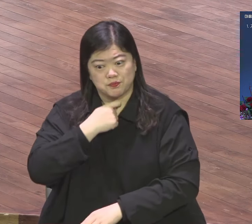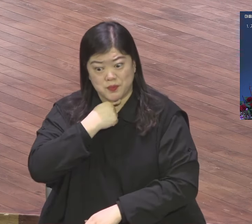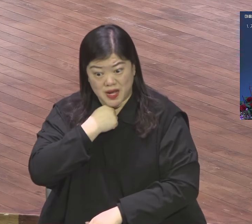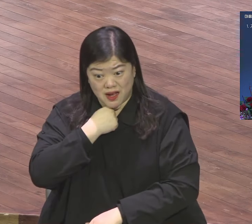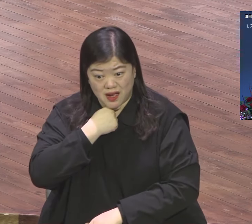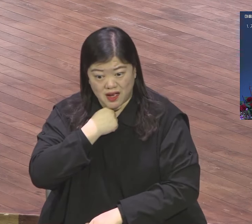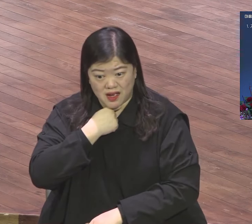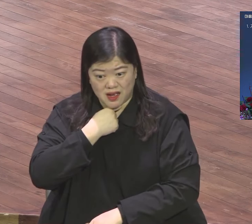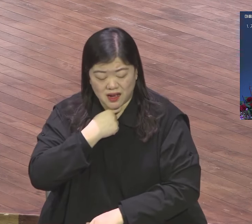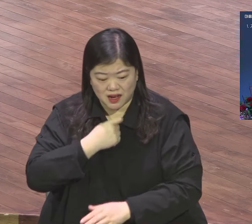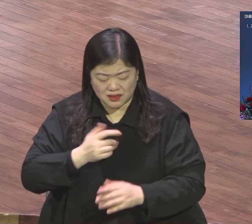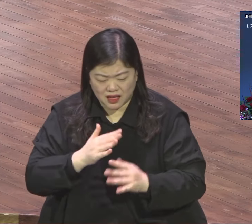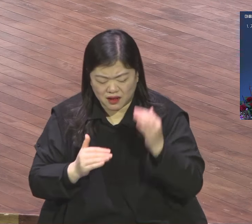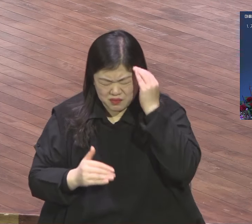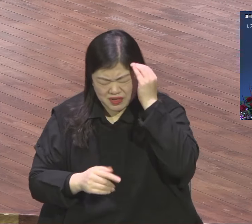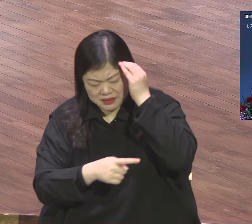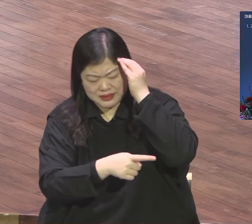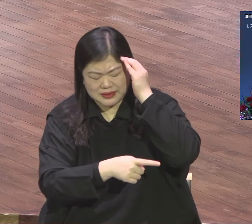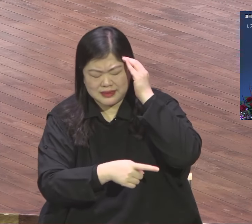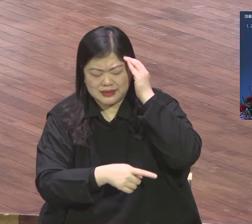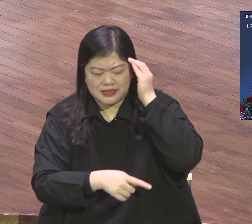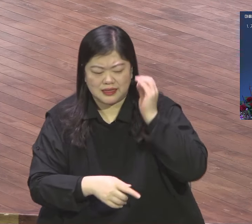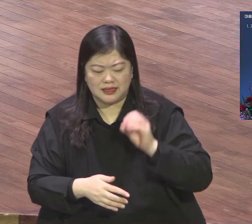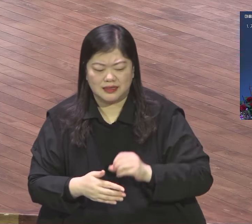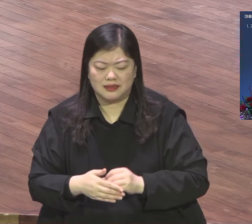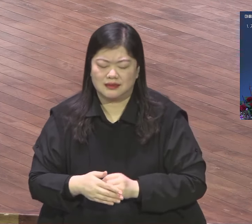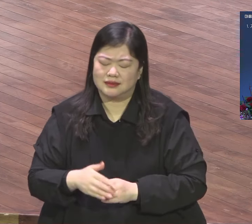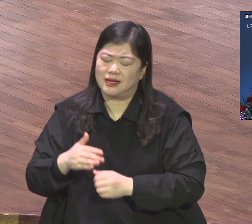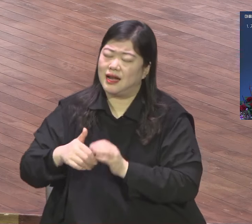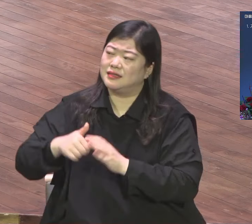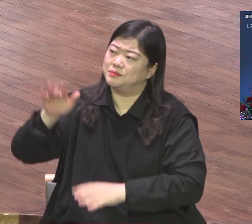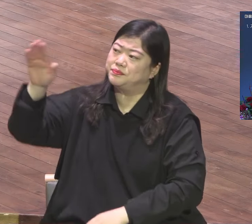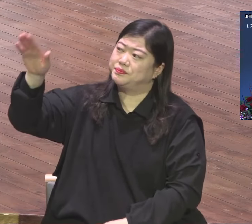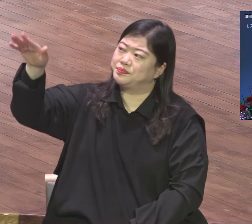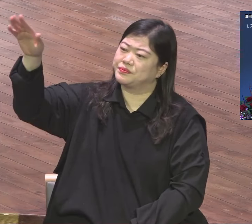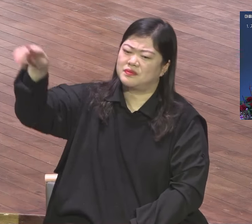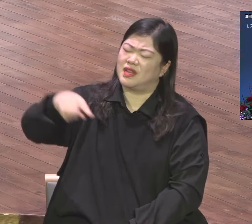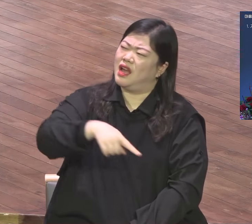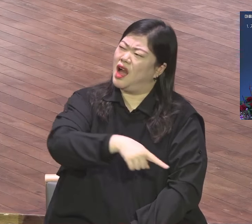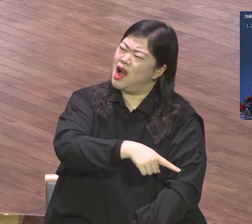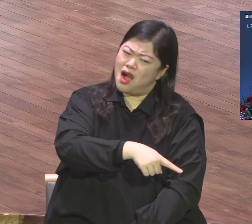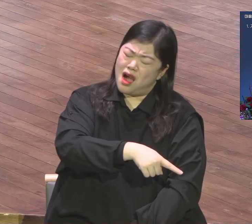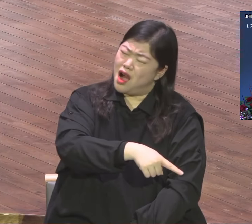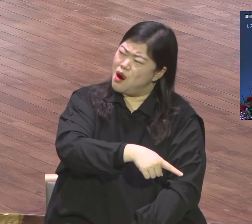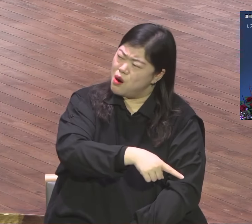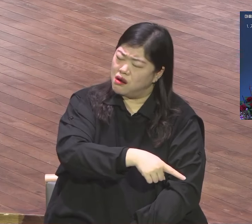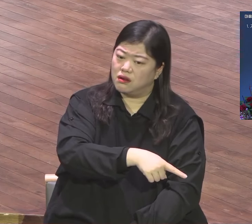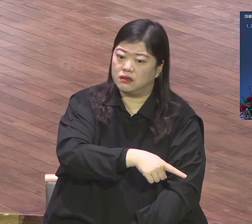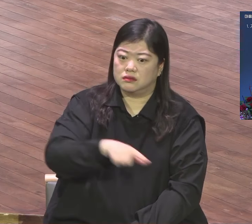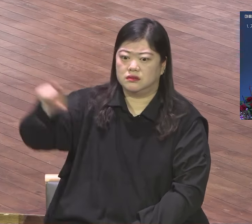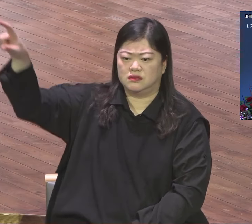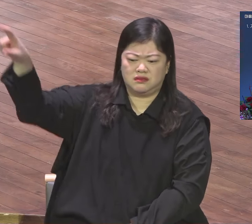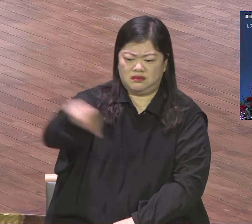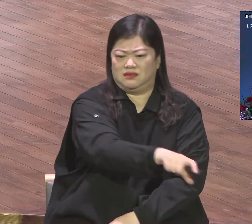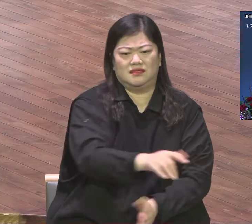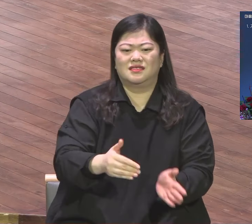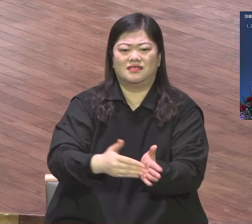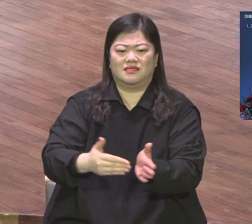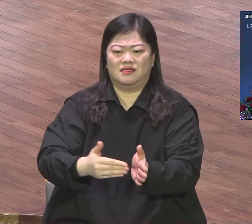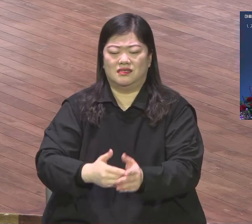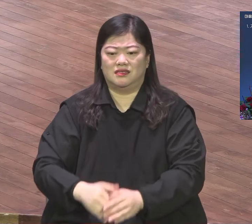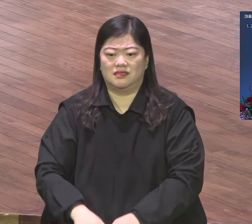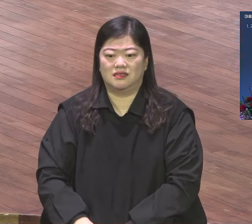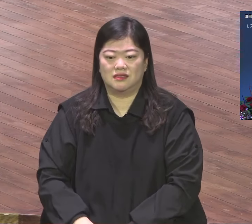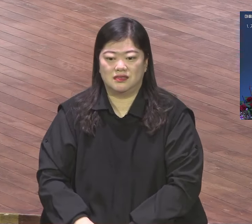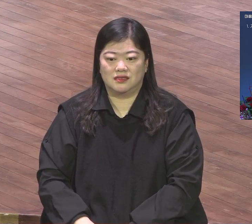마세요. 기도하세요. 하나님 손보는 걸 사람 손보면 더 무서워요. 아시겠어요? 이 목사님 복음 증거하는데 방해한 것들